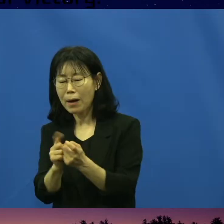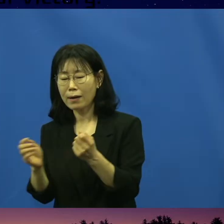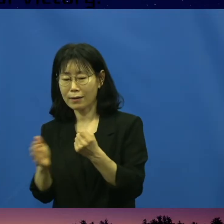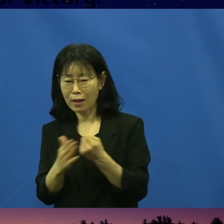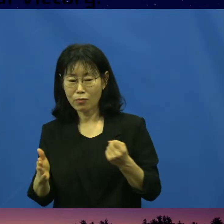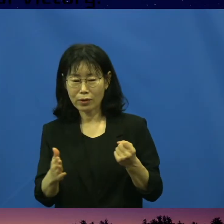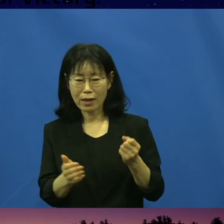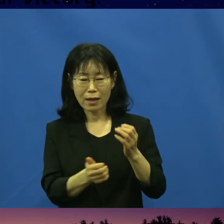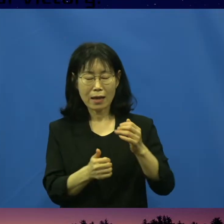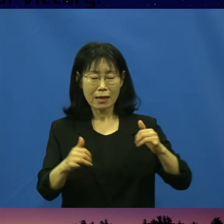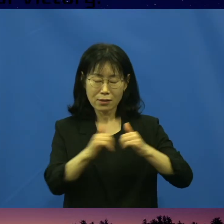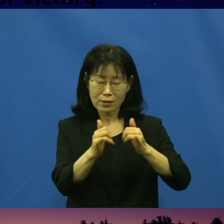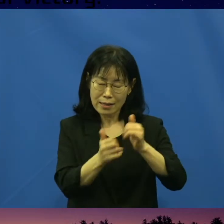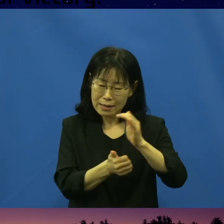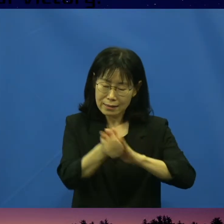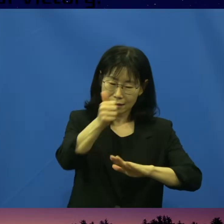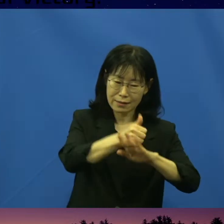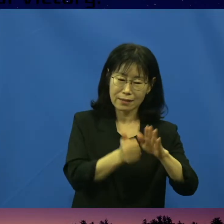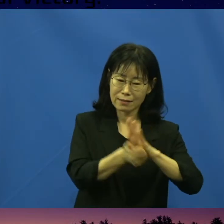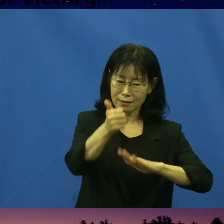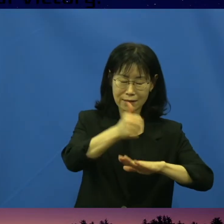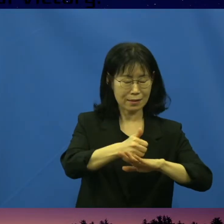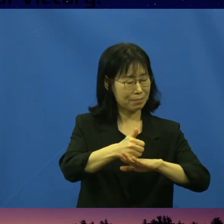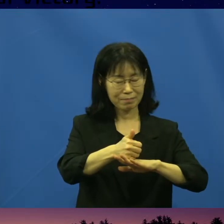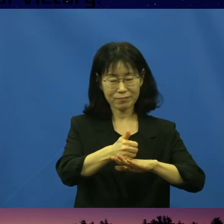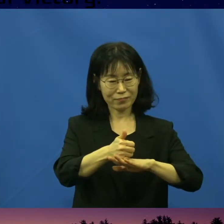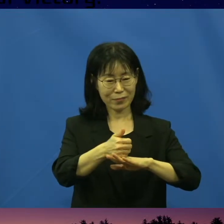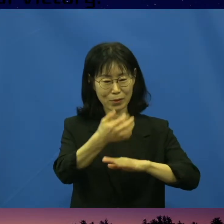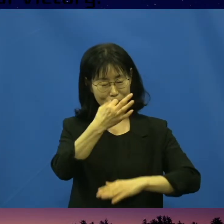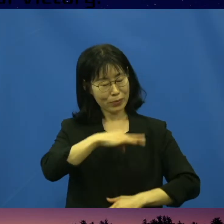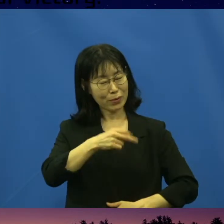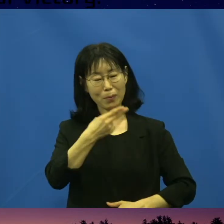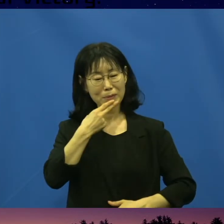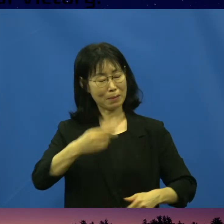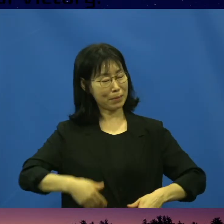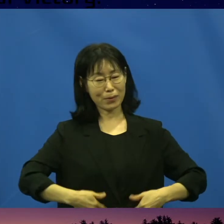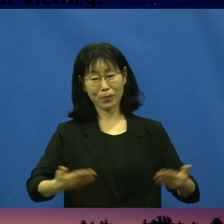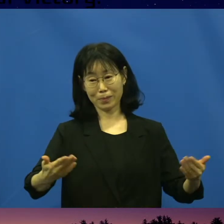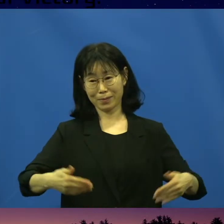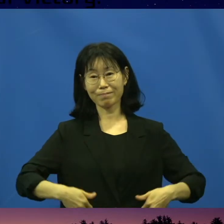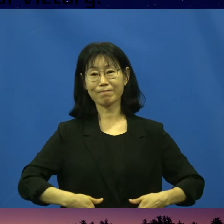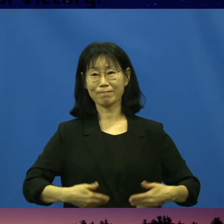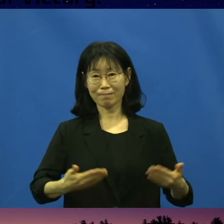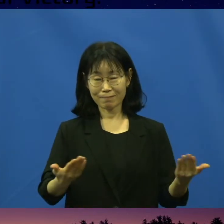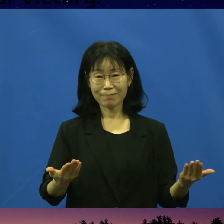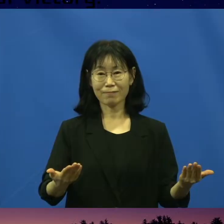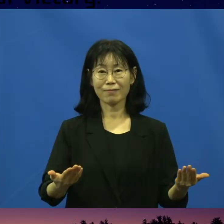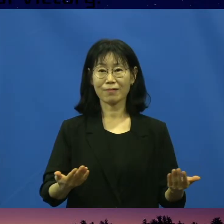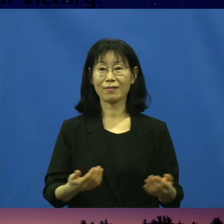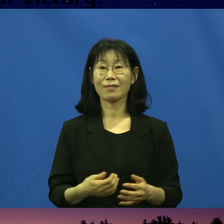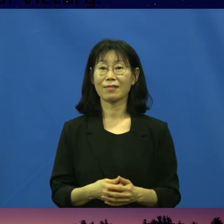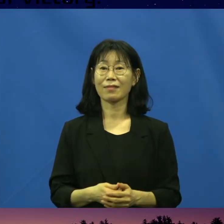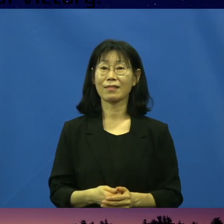우리 인생이 그래요, 여러분. 한 가지의 결정적인 사건이 다른 모든 것을 망가뜨릴 수